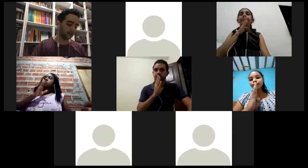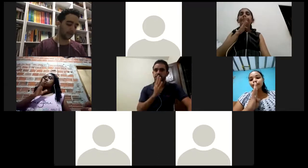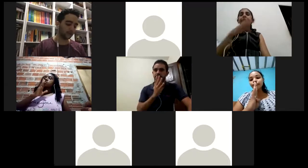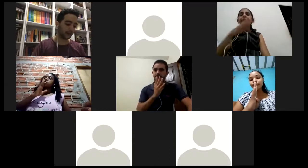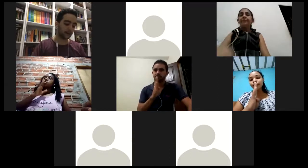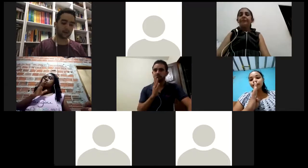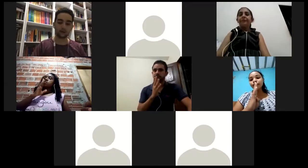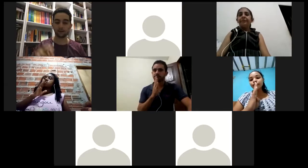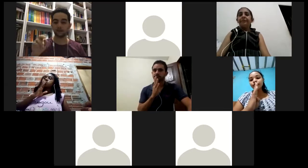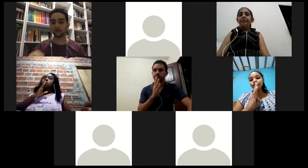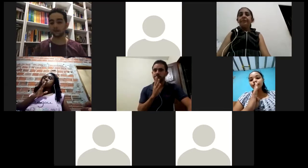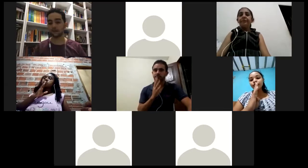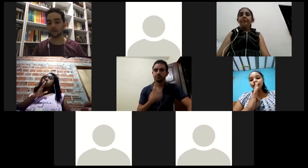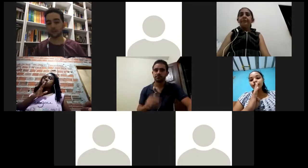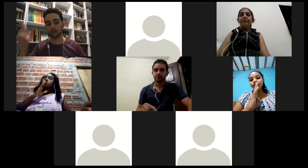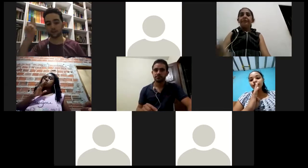Lembrar.